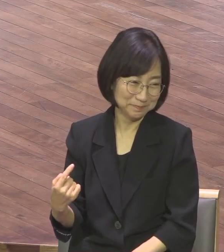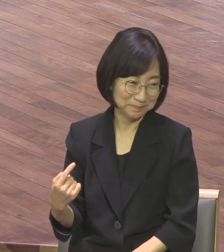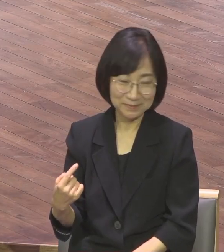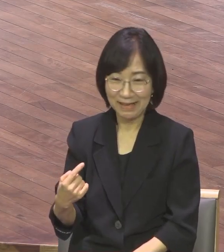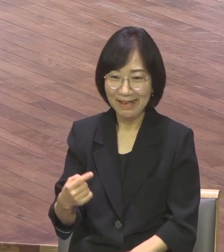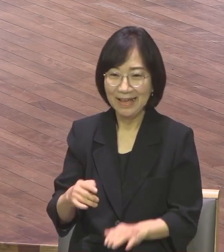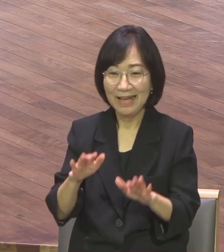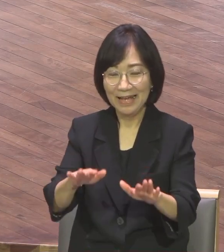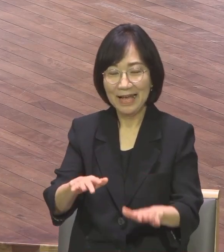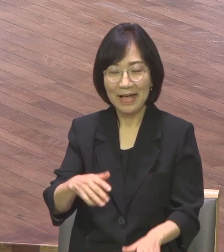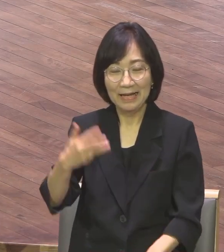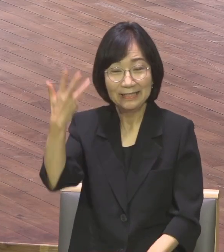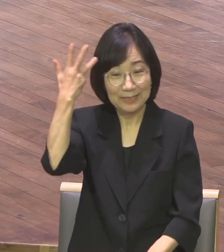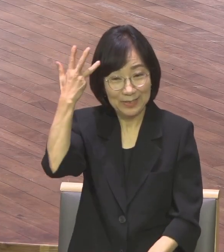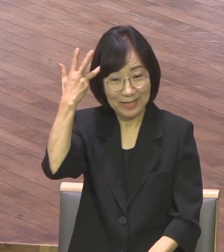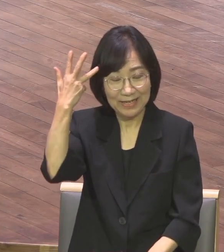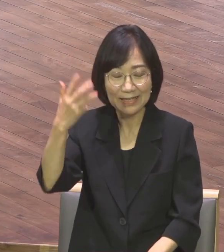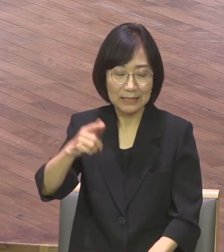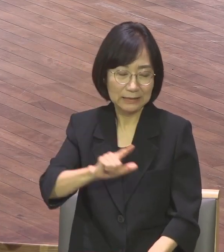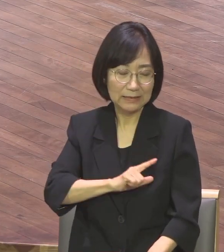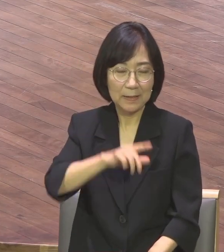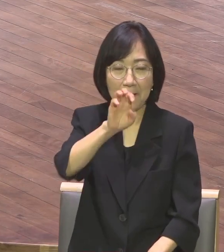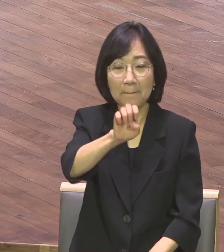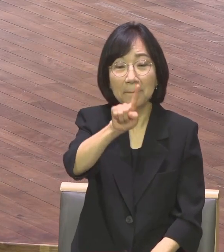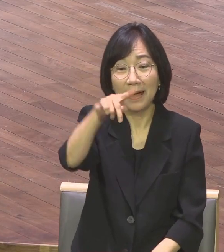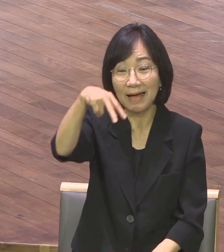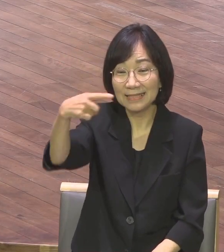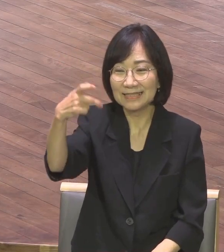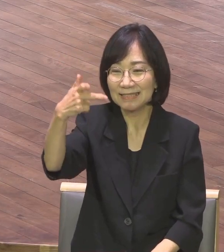유명한 철학자 파스칼이 이런 말을 했어요.